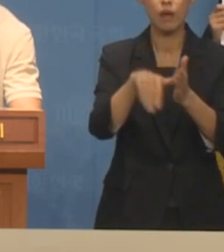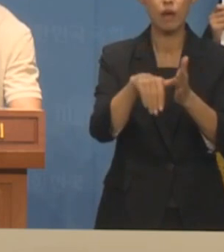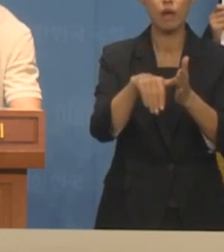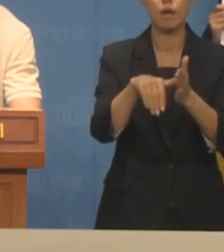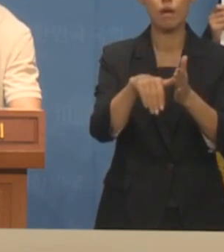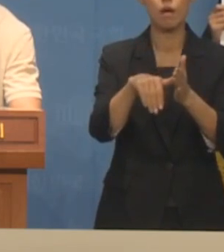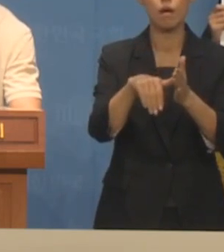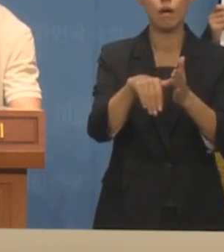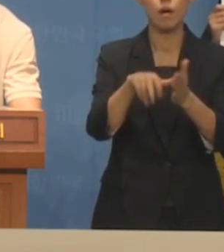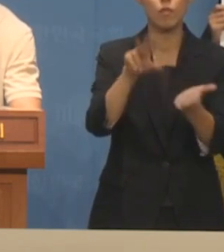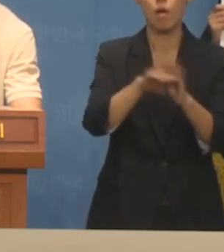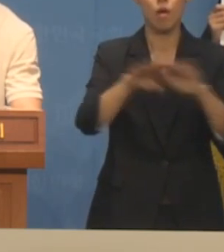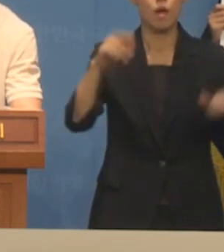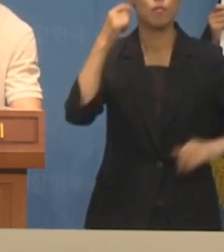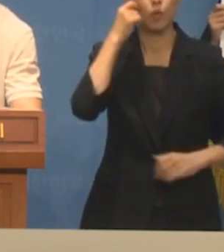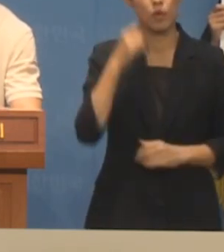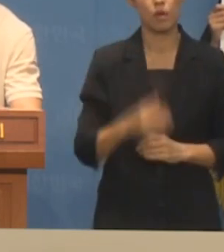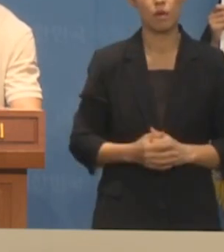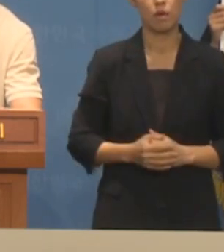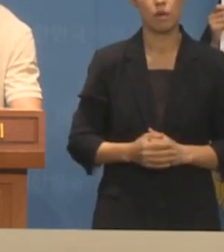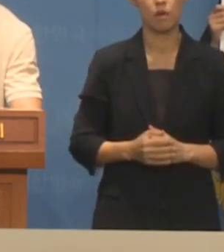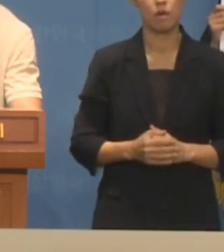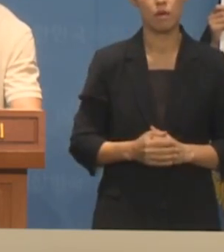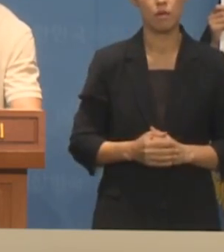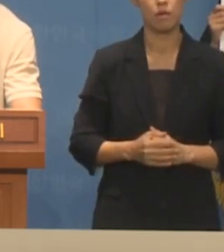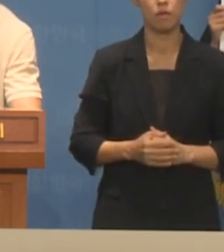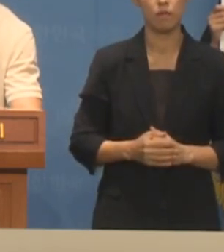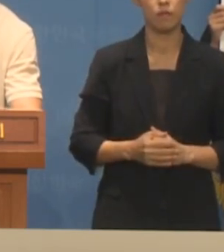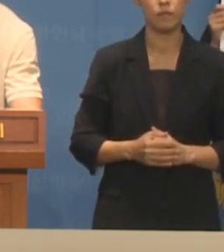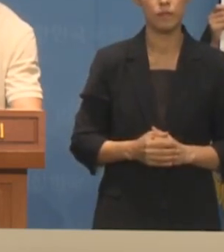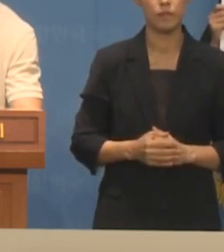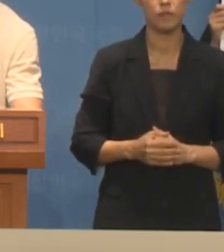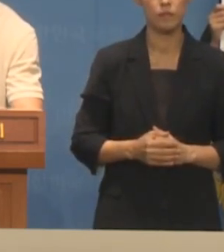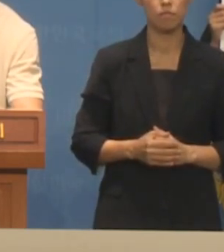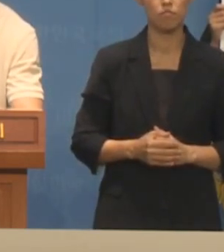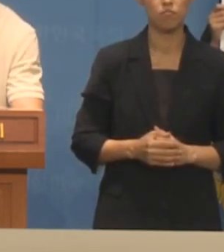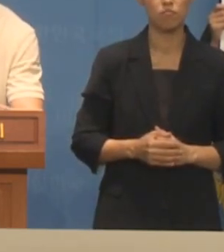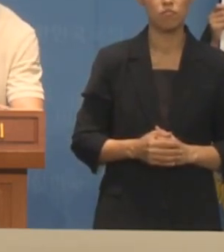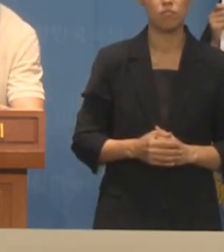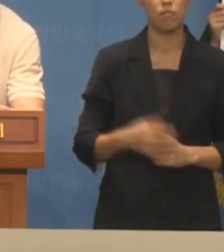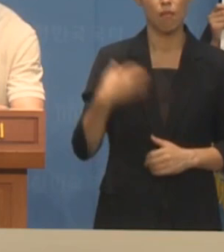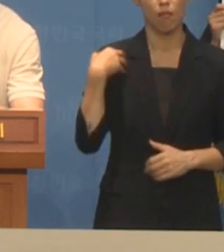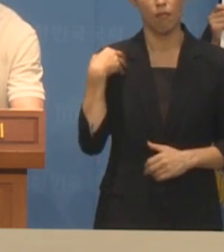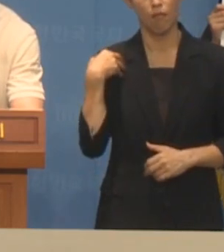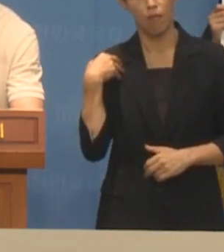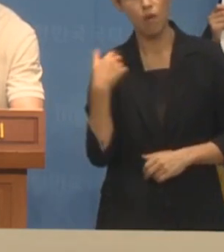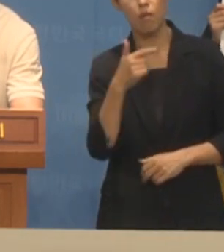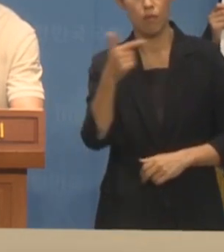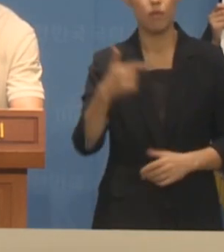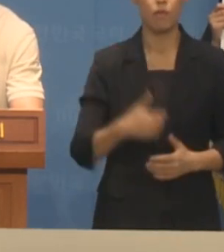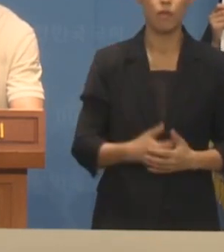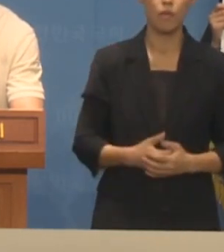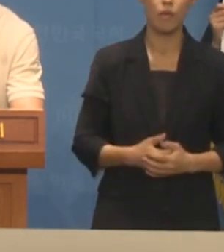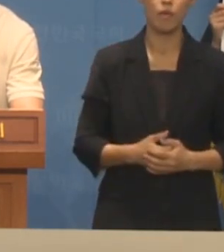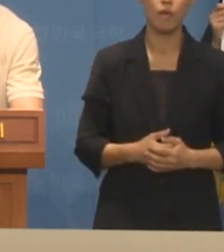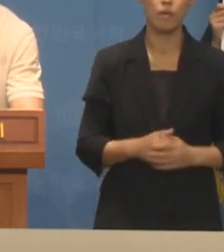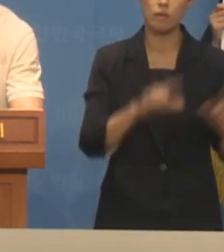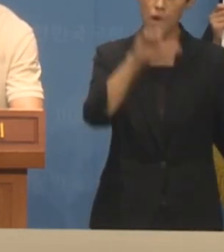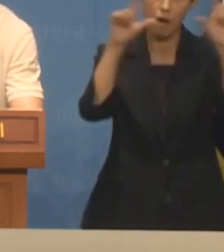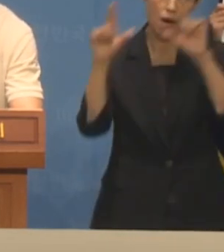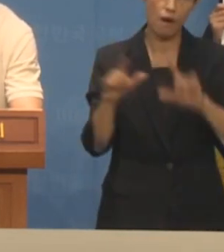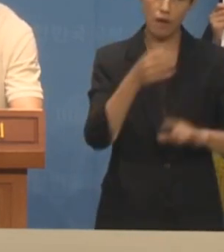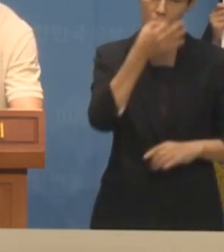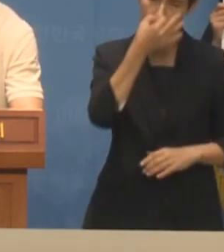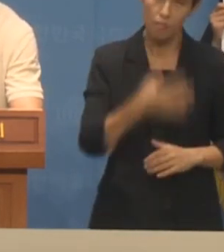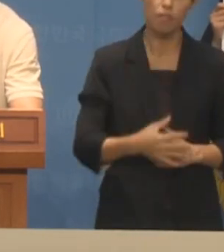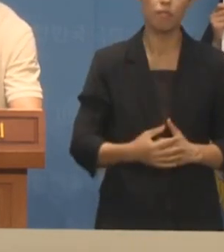생활의 새 기본 요소인 주가 침해당하고 있습니다. 신경 안 써도 되는 무거운 짐이 저희 어깨를 누르고 있어서 정상적으로 살아갈 의지를